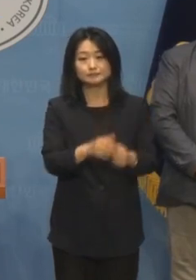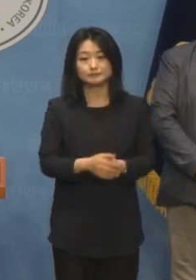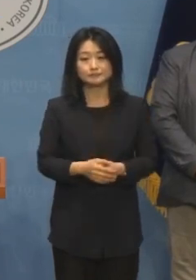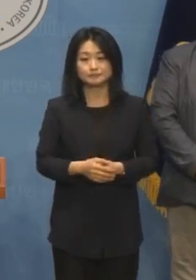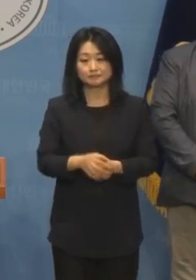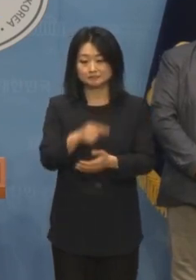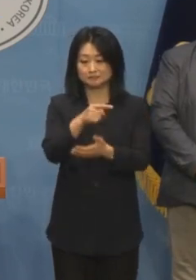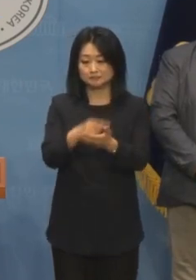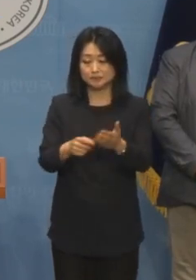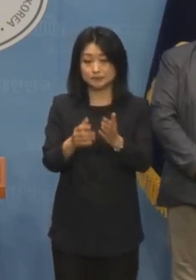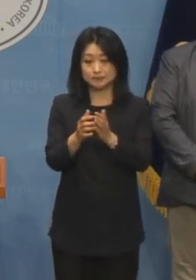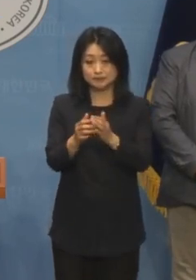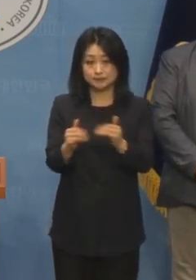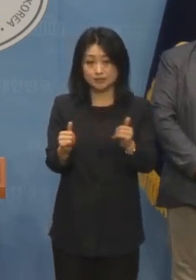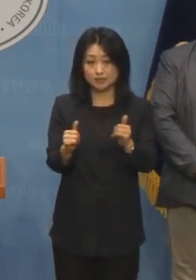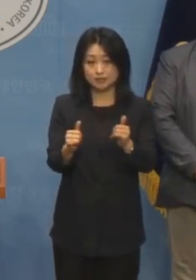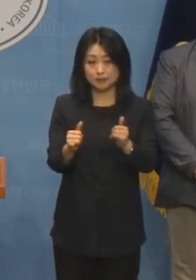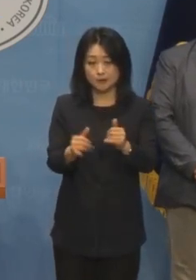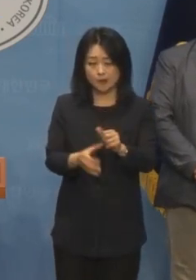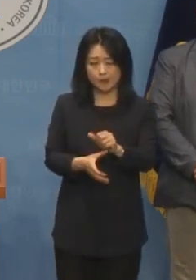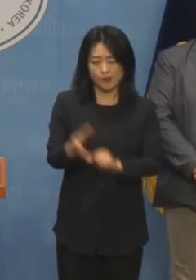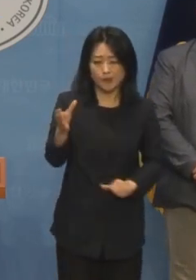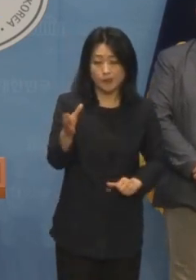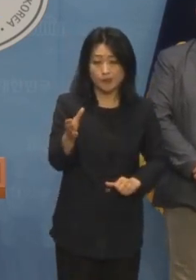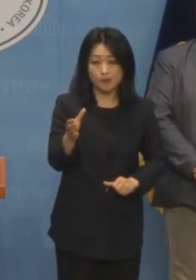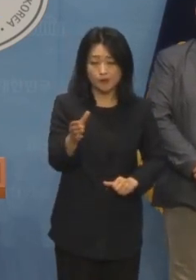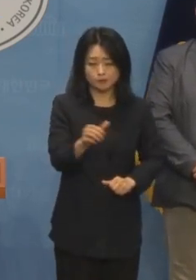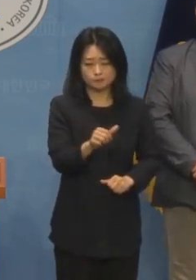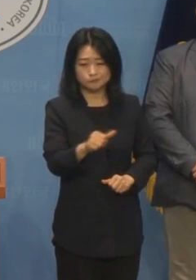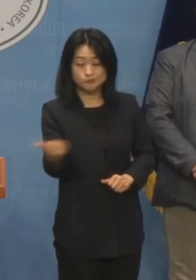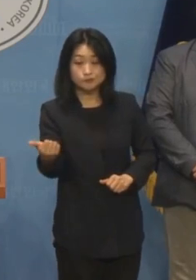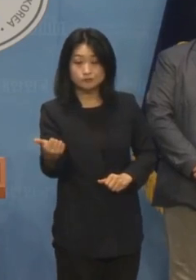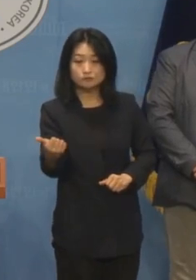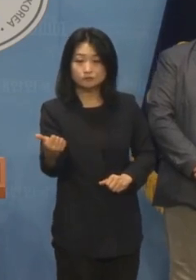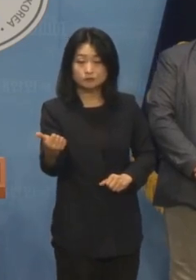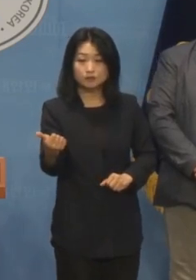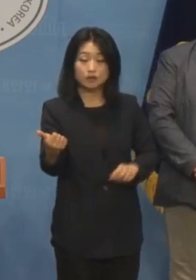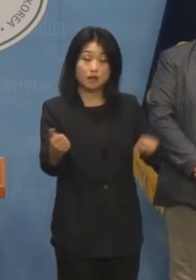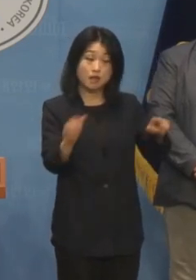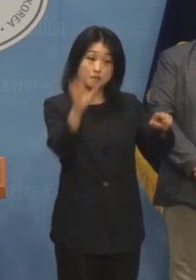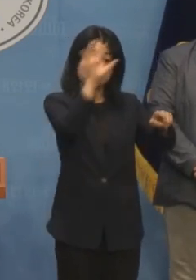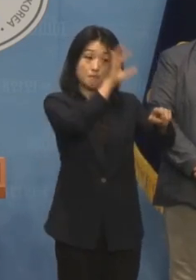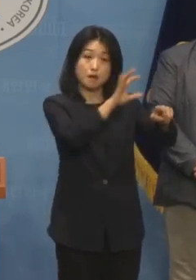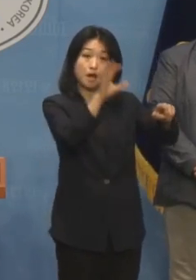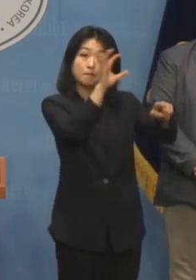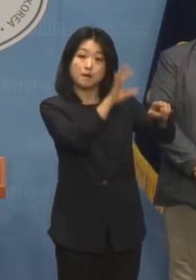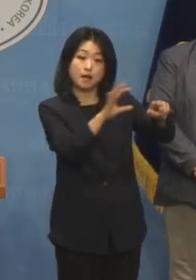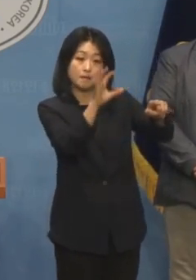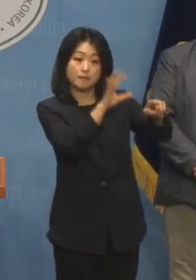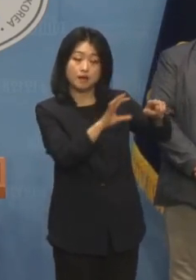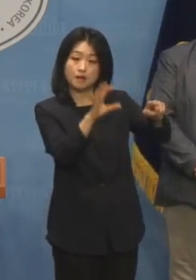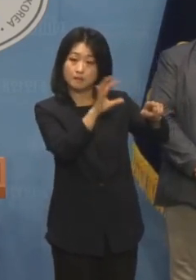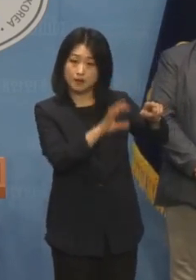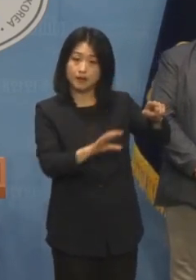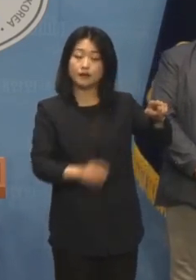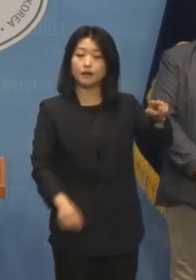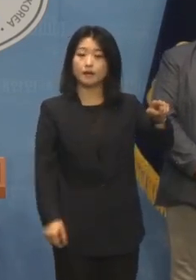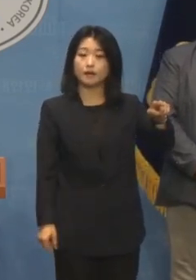피의자를 죽음으로 몰고 가는 그런 상황을 여지없이 반복했습니다.